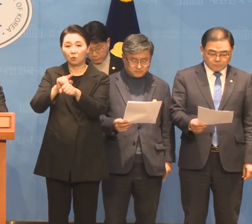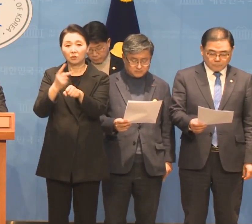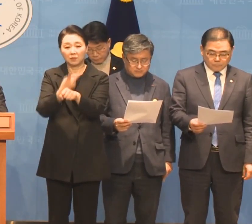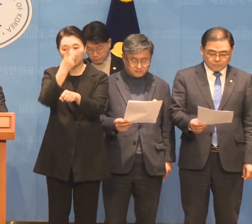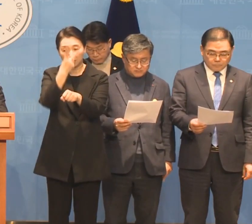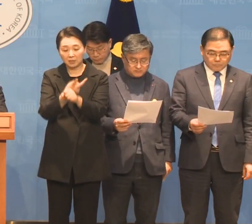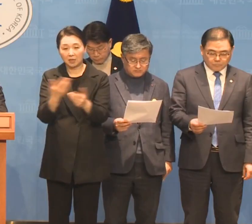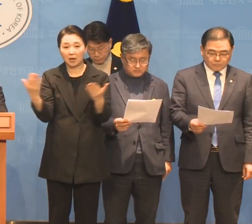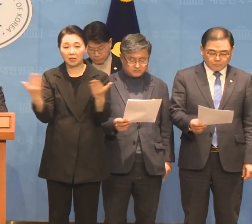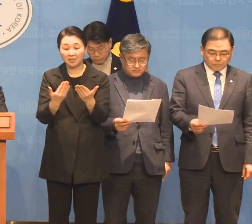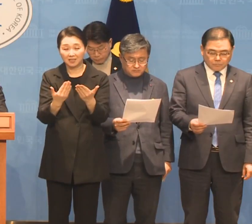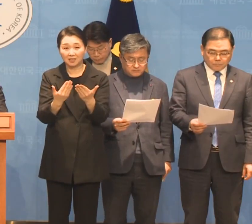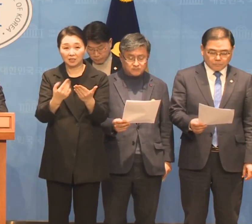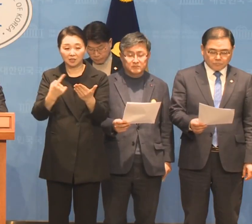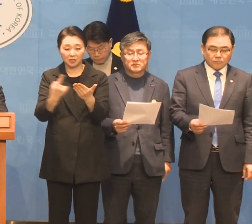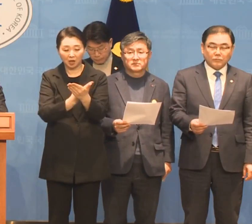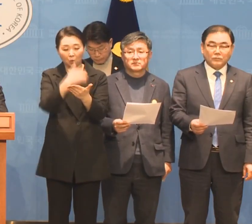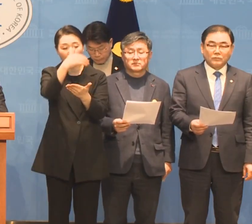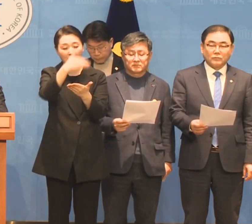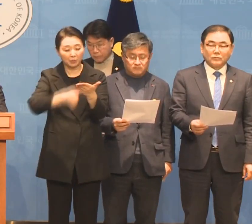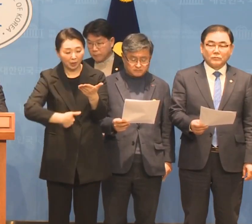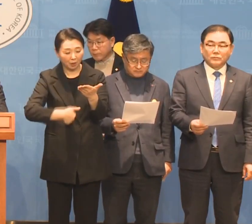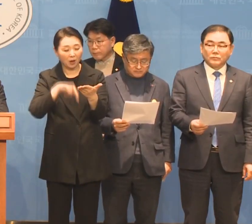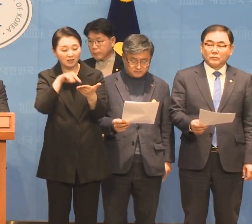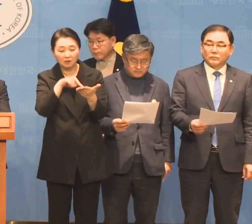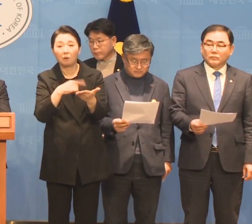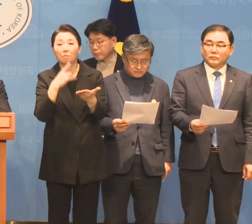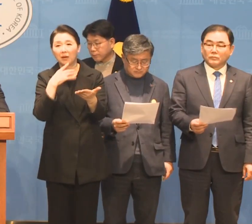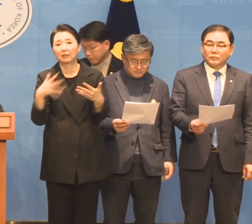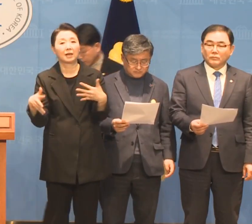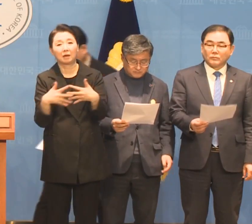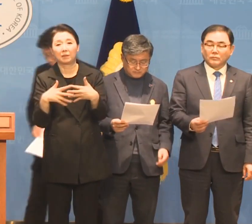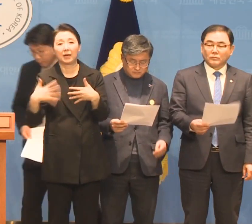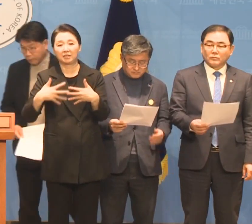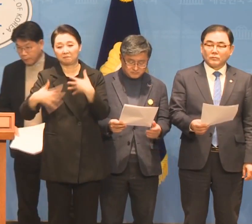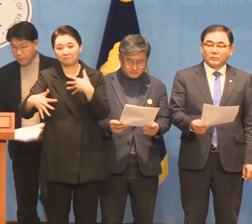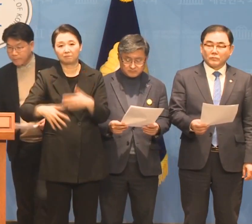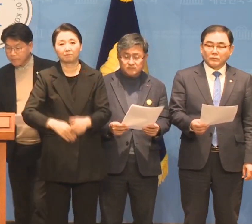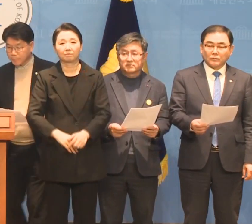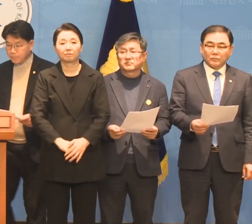근무 예외 조항만 합의에 이르지 못했습니다.